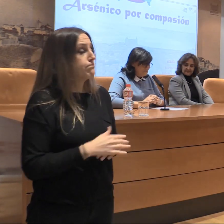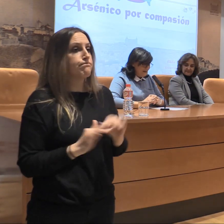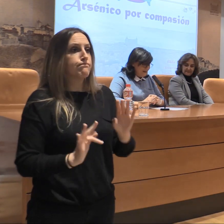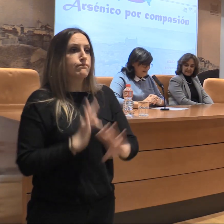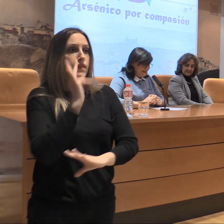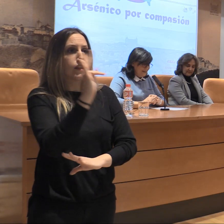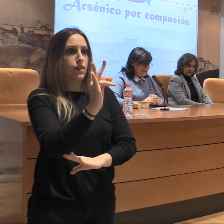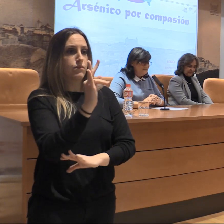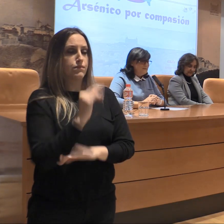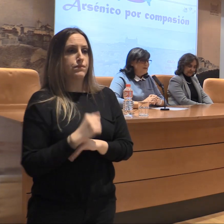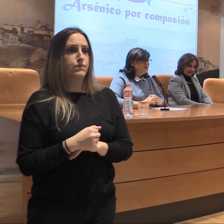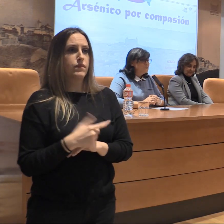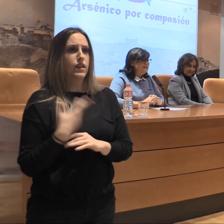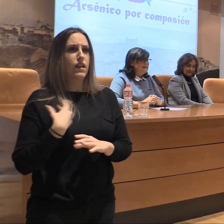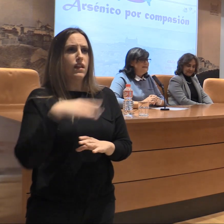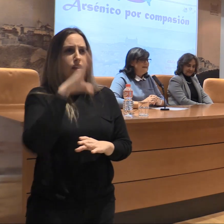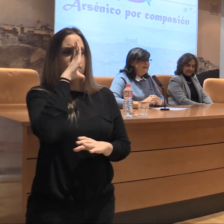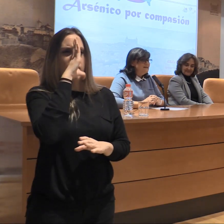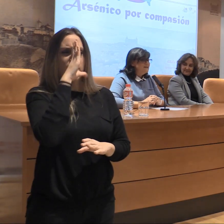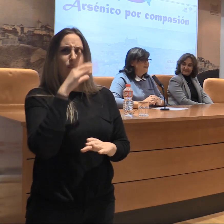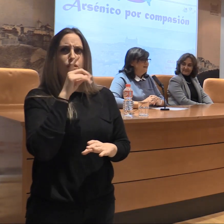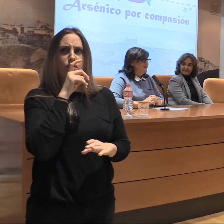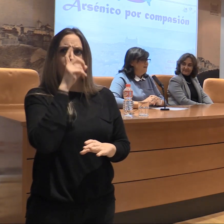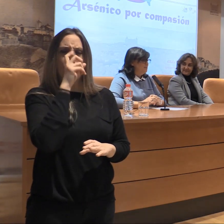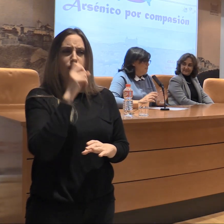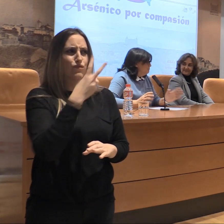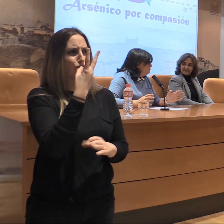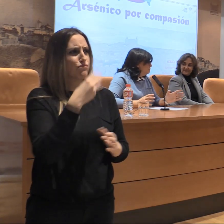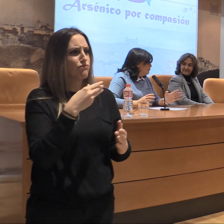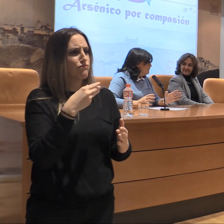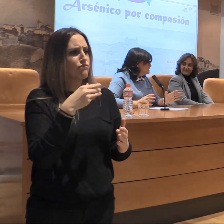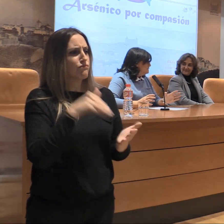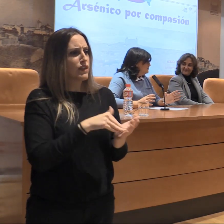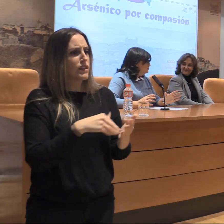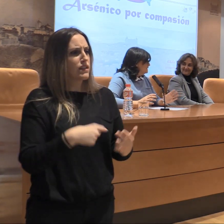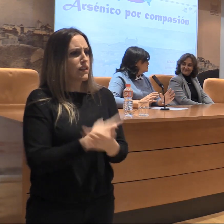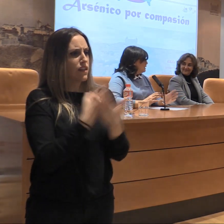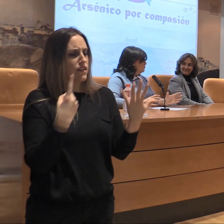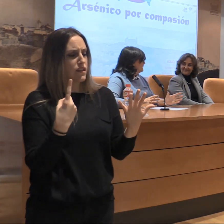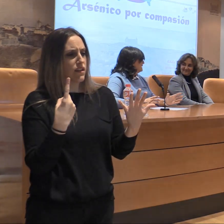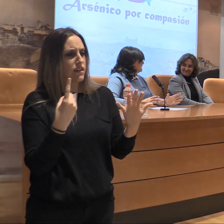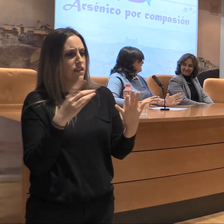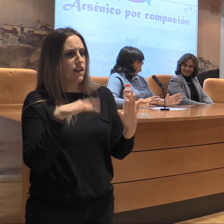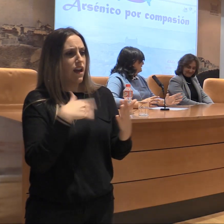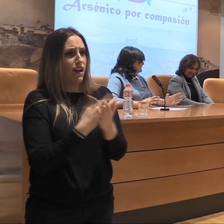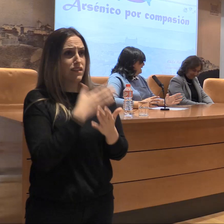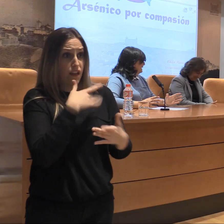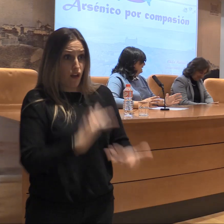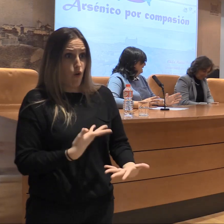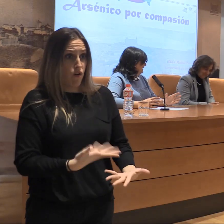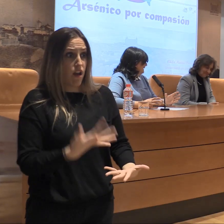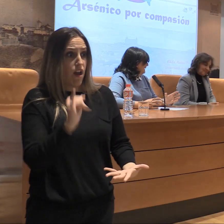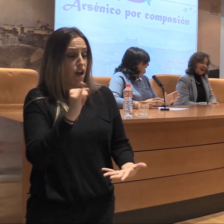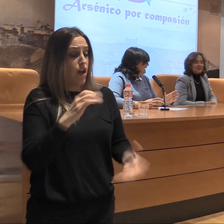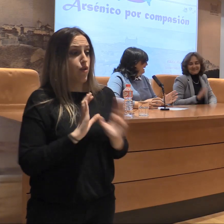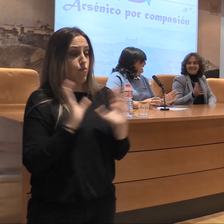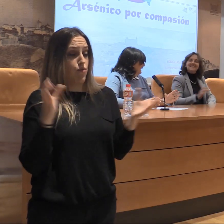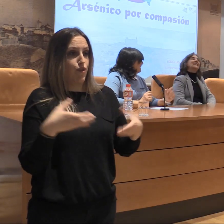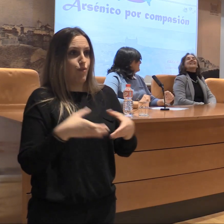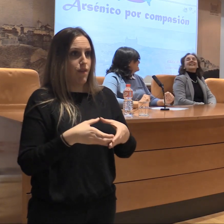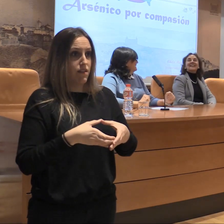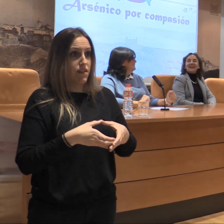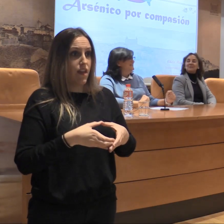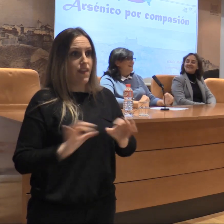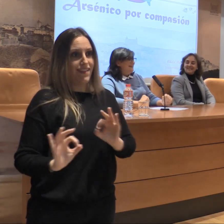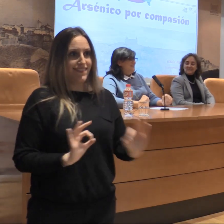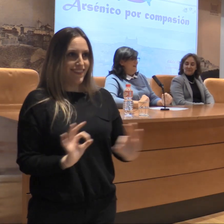Además, desde febrero de 2016, corrígeme si me equivoco, tenéis una compañía teatral. Algo así.